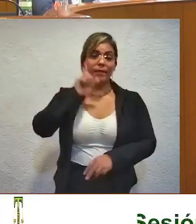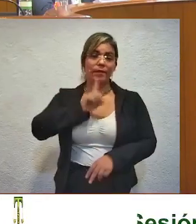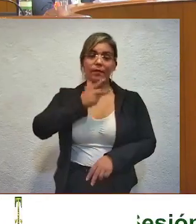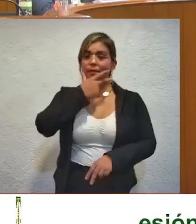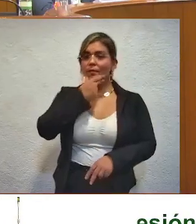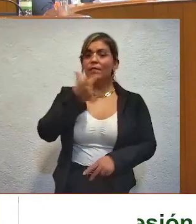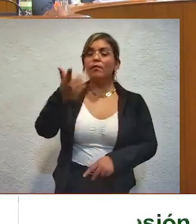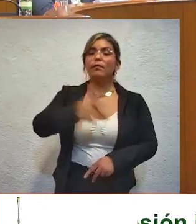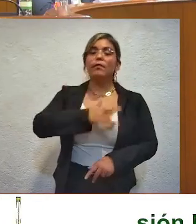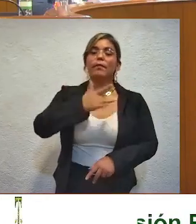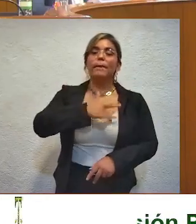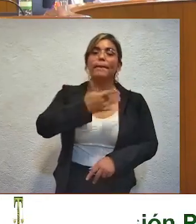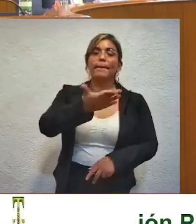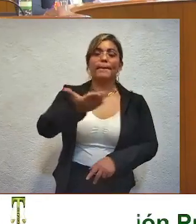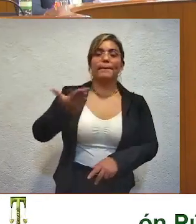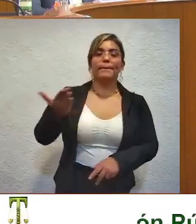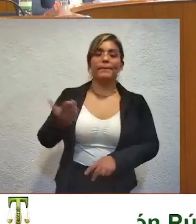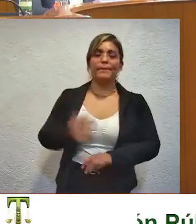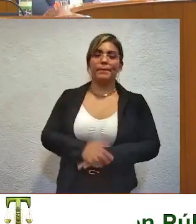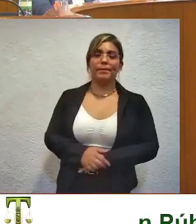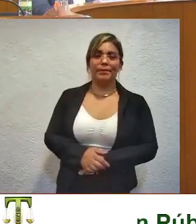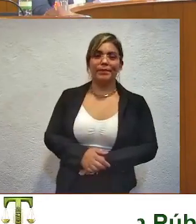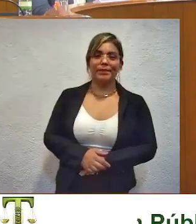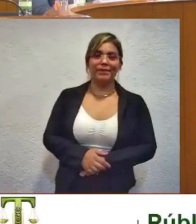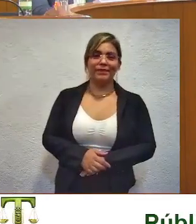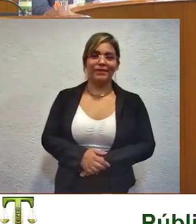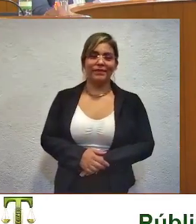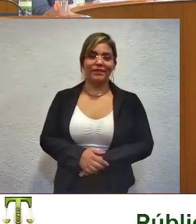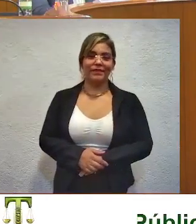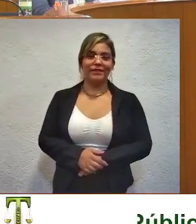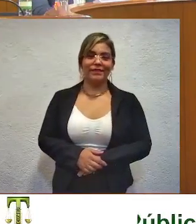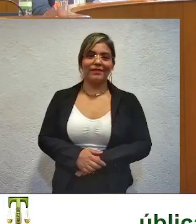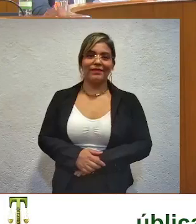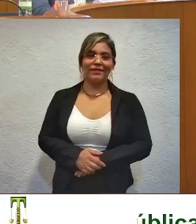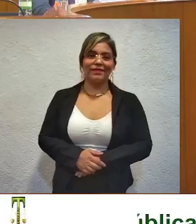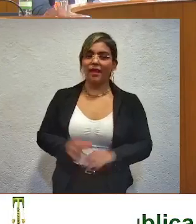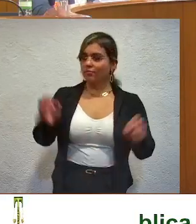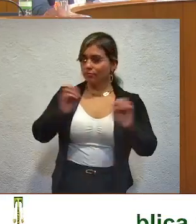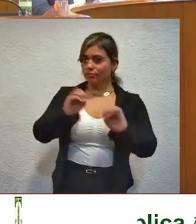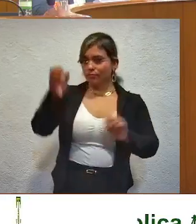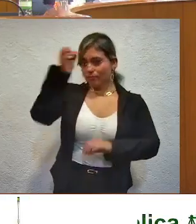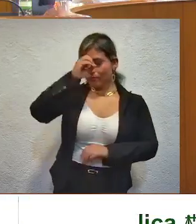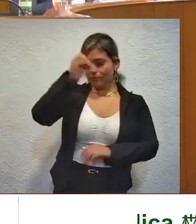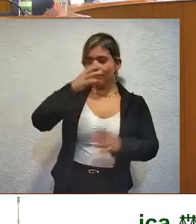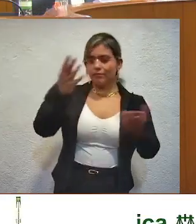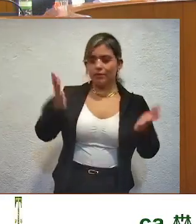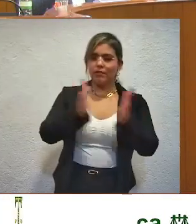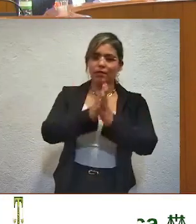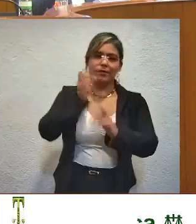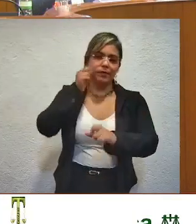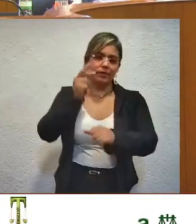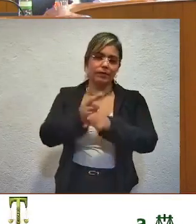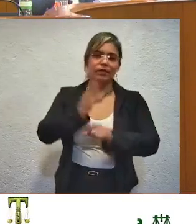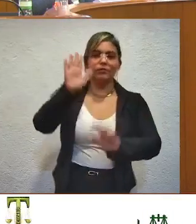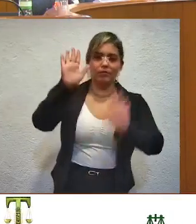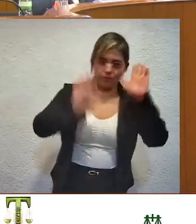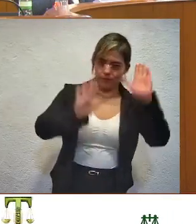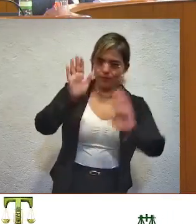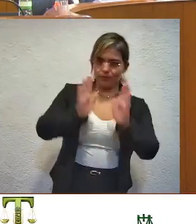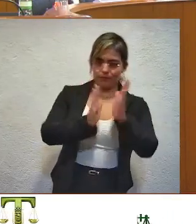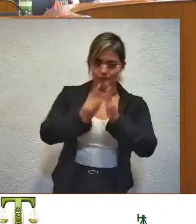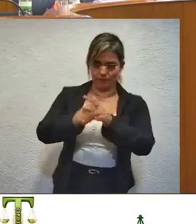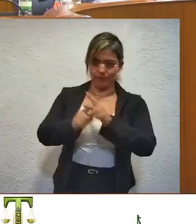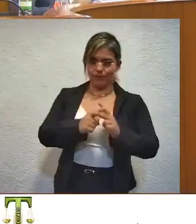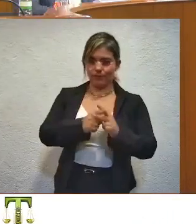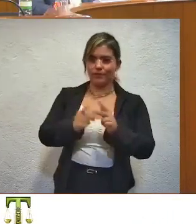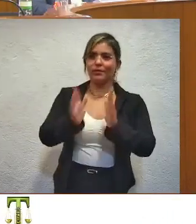magistrados, está a nuestra coordinación los proyectos de los que se ha dado cuenta. No habiendo comentarios al respecto, secretario, tome la votación, por favor.